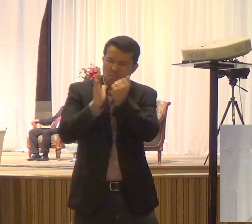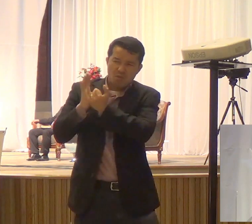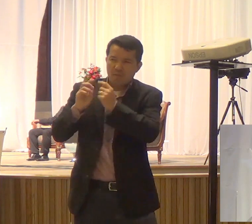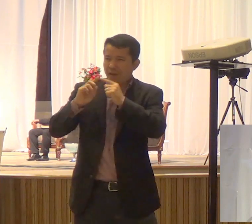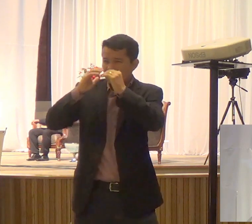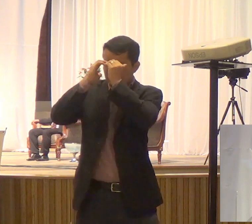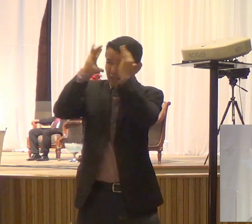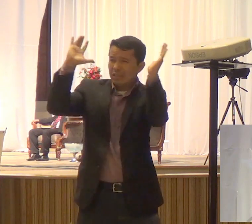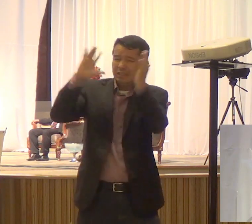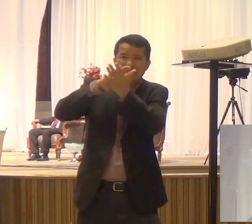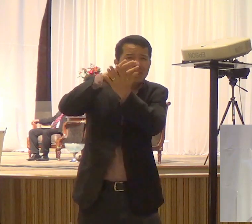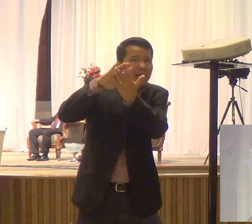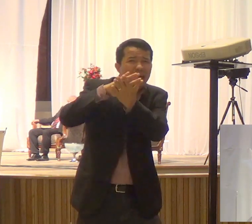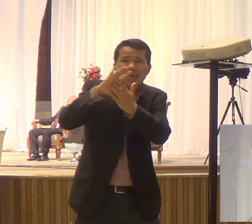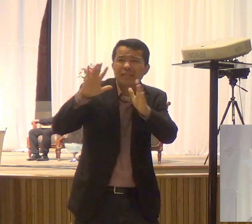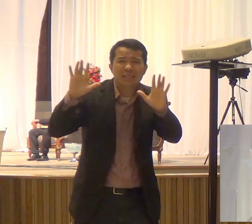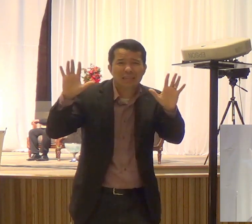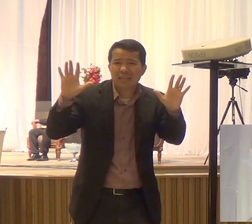Quero dizer para você nessa noite: